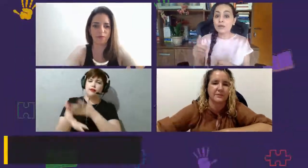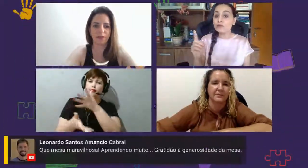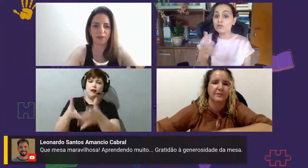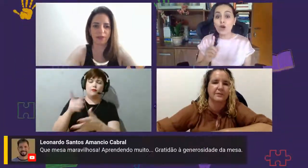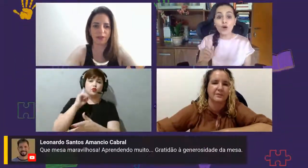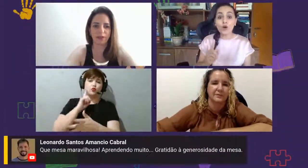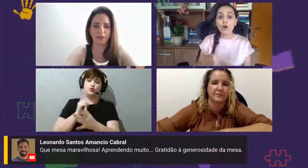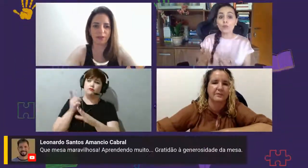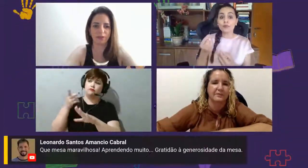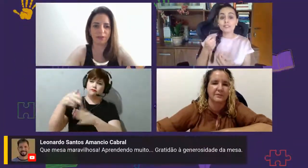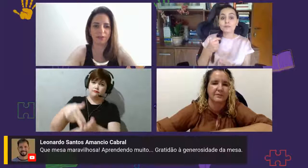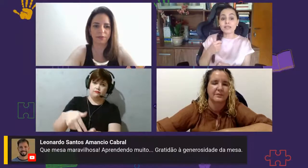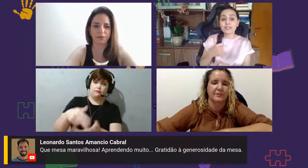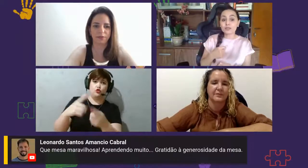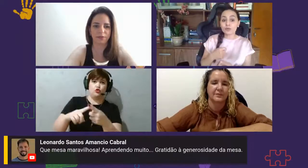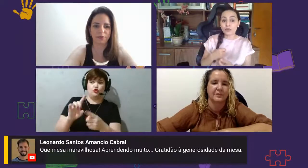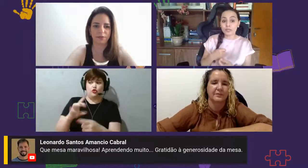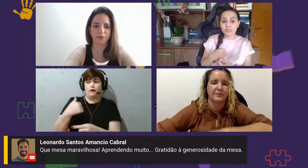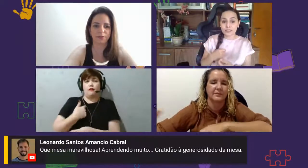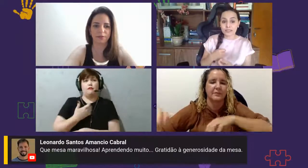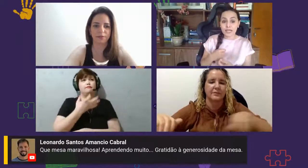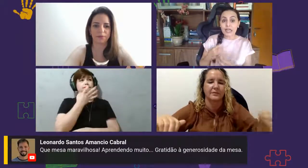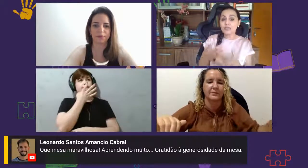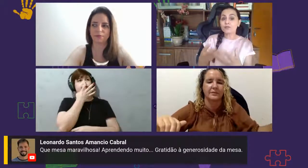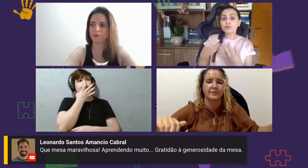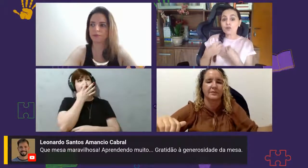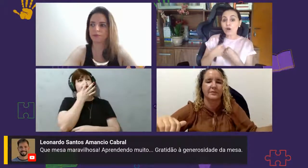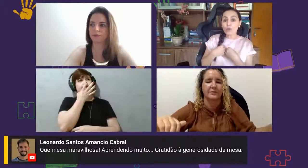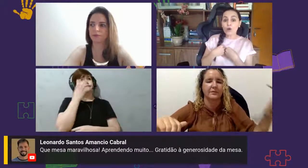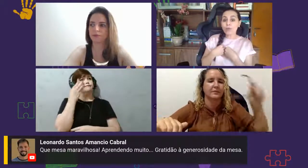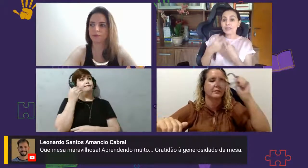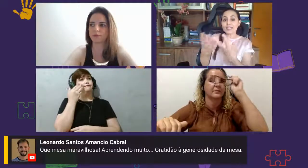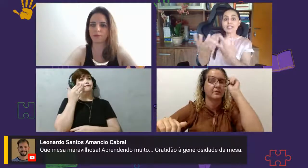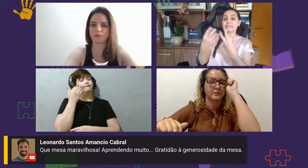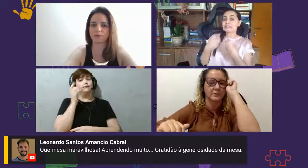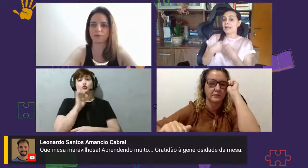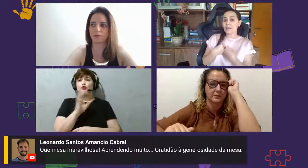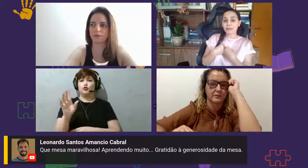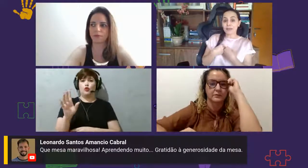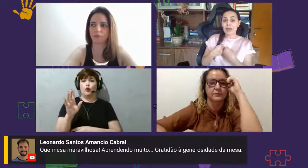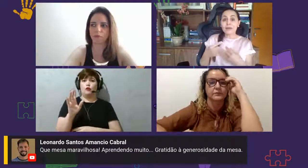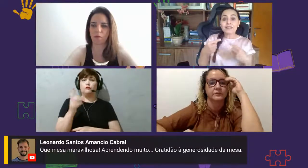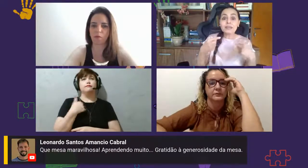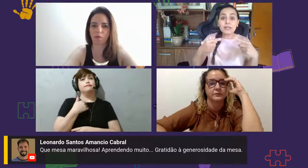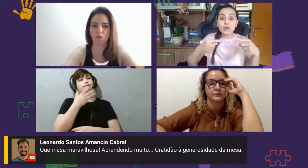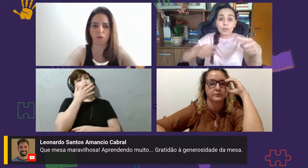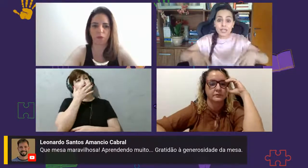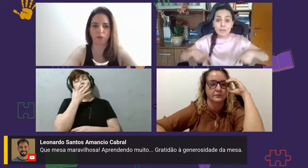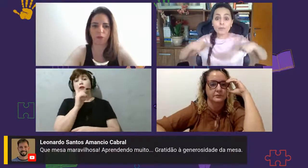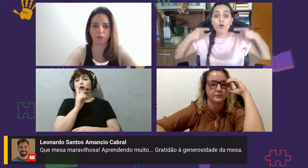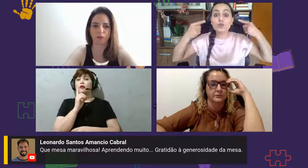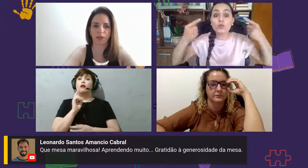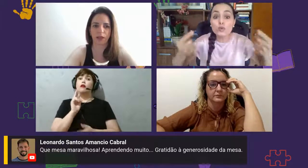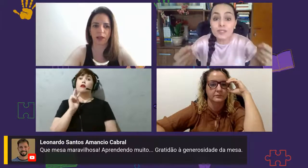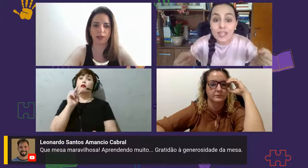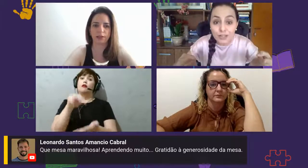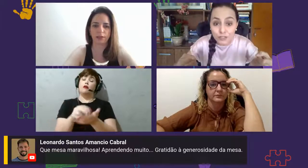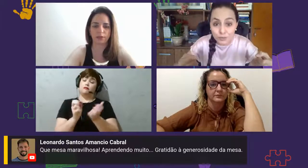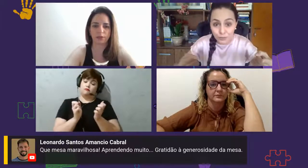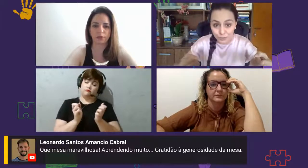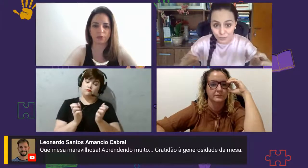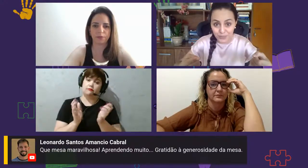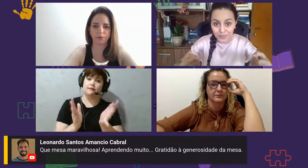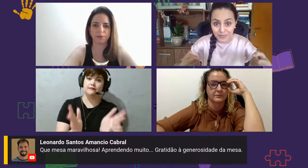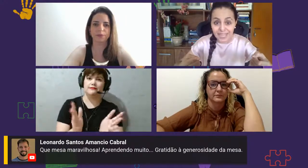participando, não só como espectadores, não só como quem recebe, mas também como quem produz